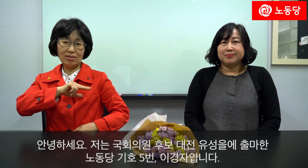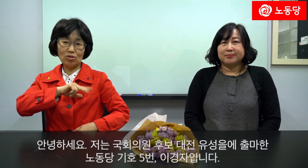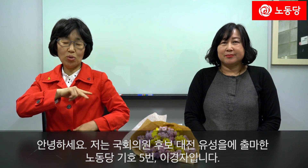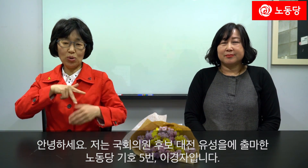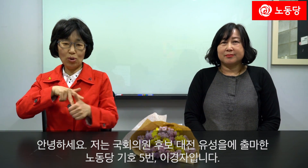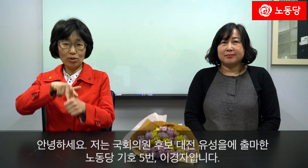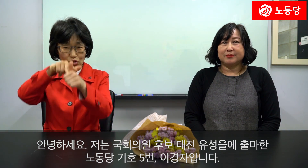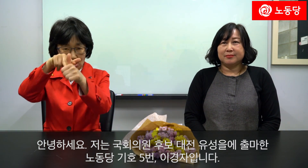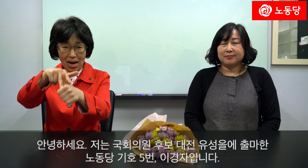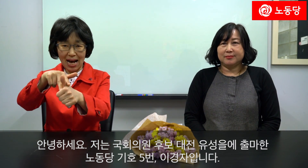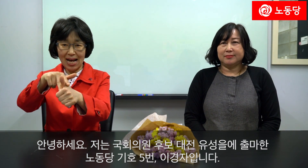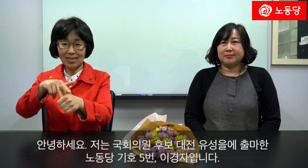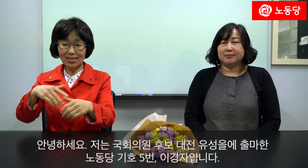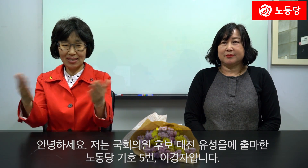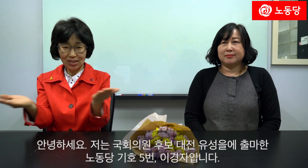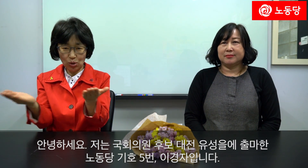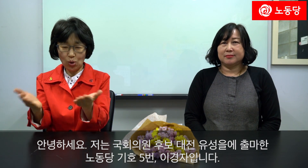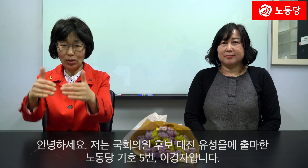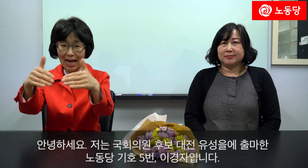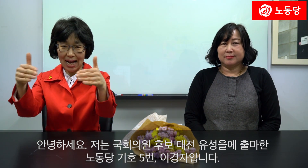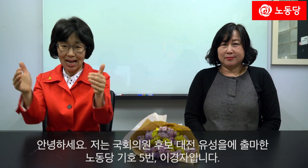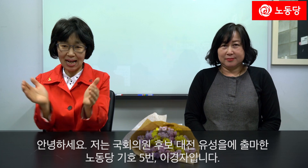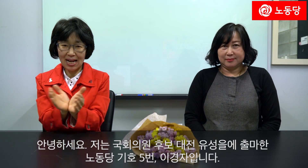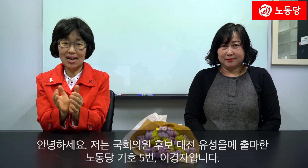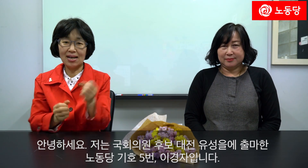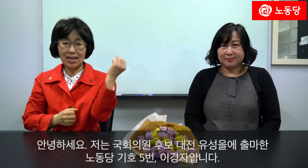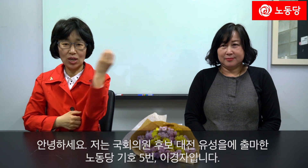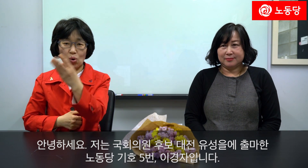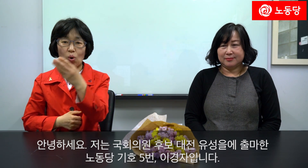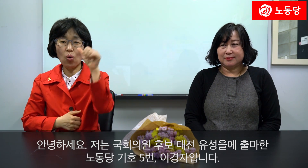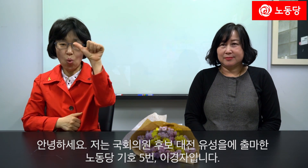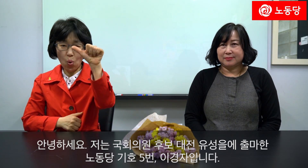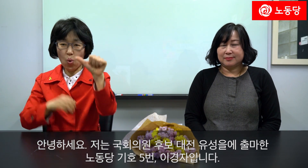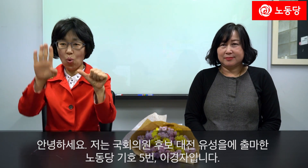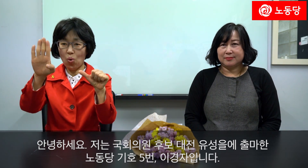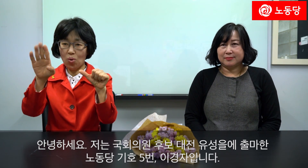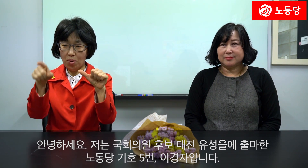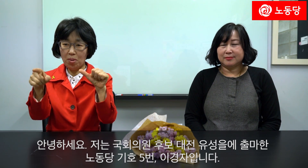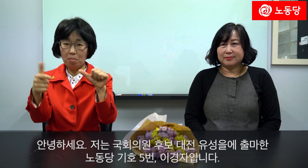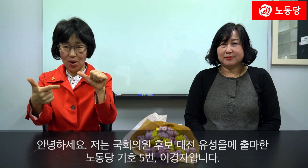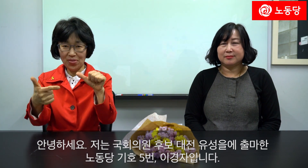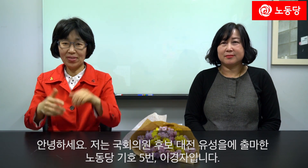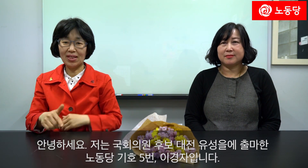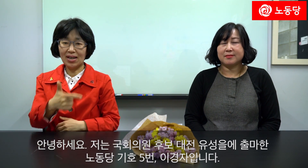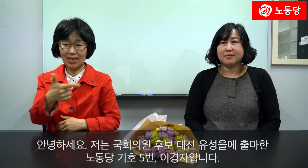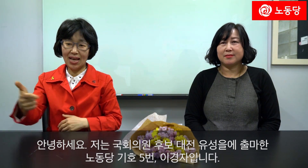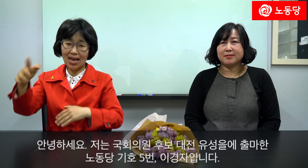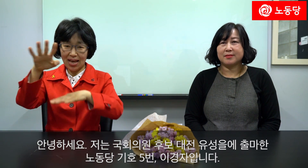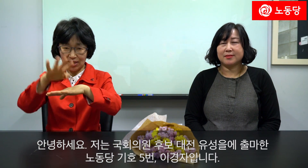국회의원 후보로 출마한 노동당 기호